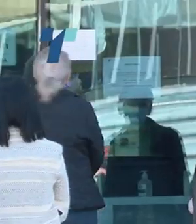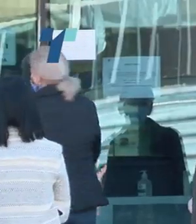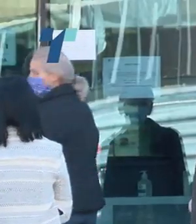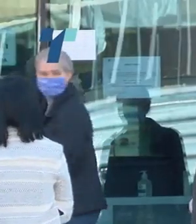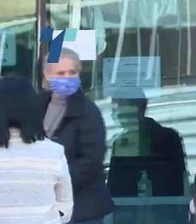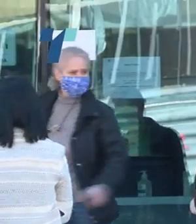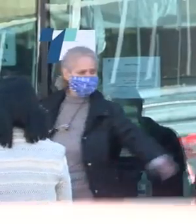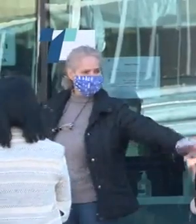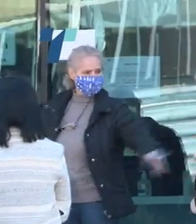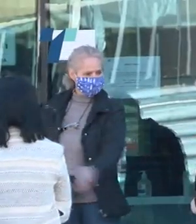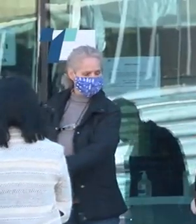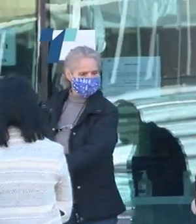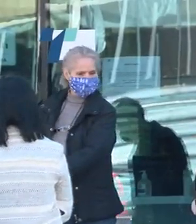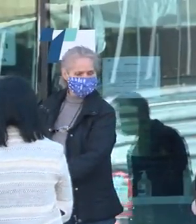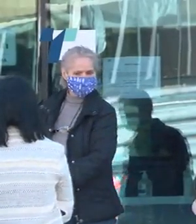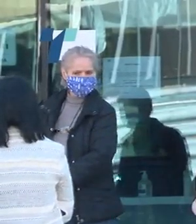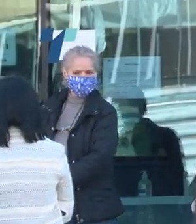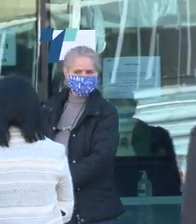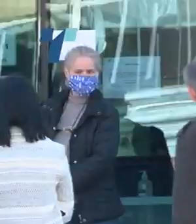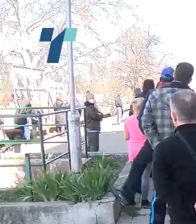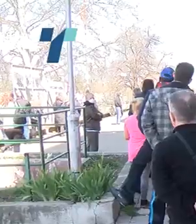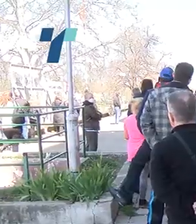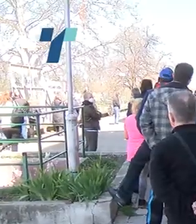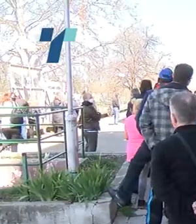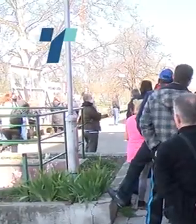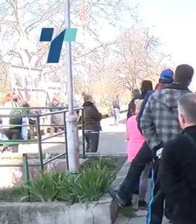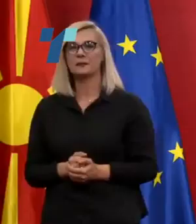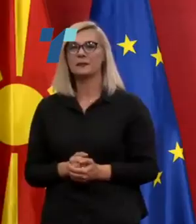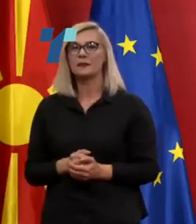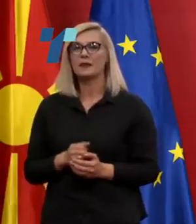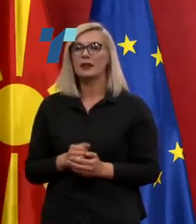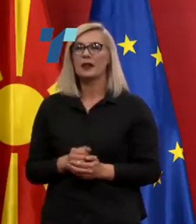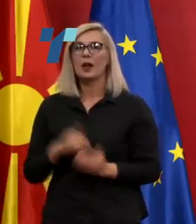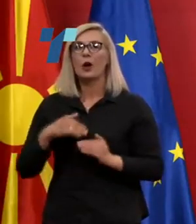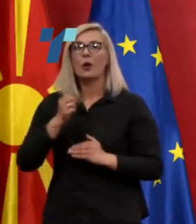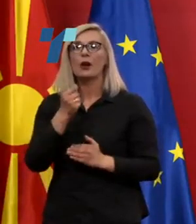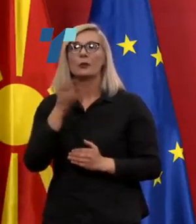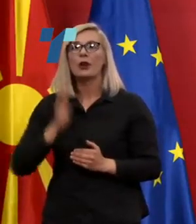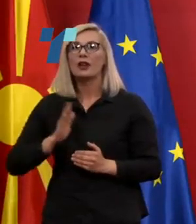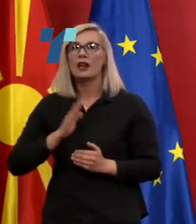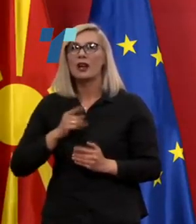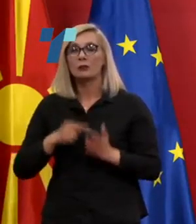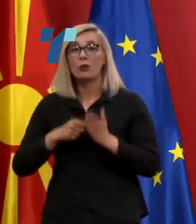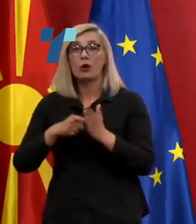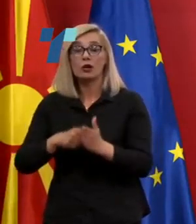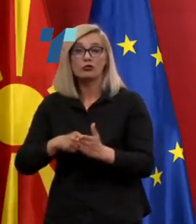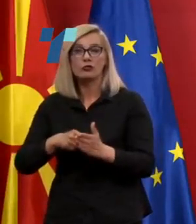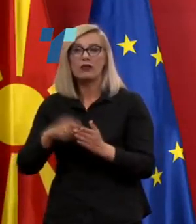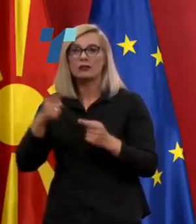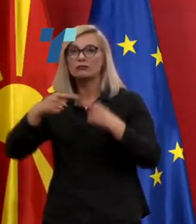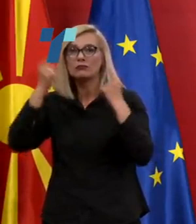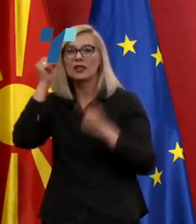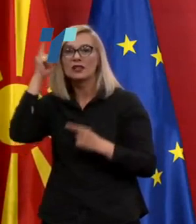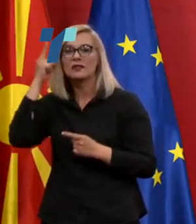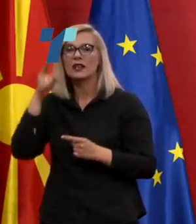бидат клучни во идниот период за одржување на состојбата под контрола. Огромен број на граѓани покажуваат свест, се придржуваат до мерките,